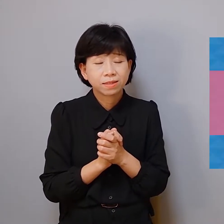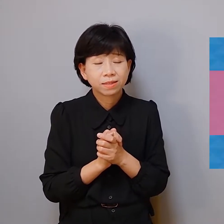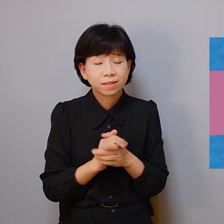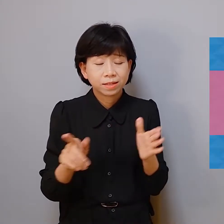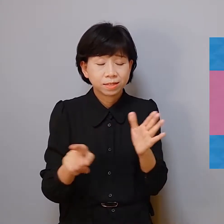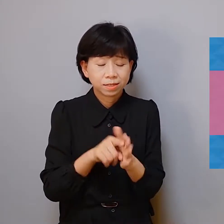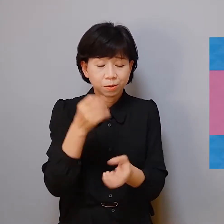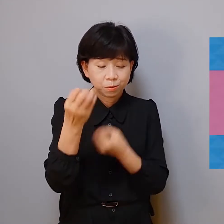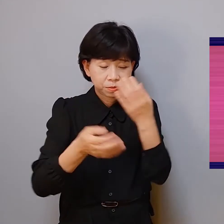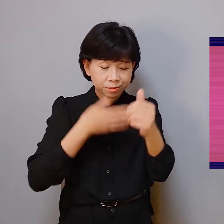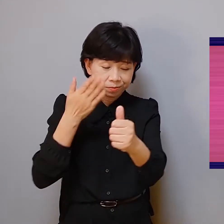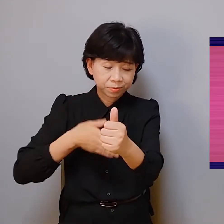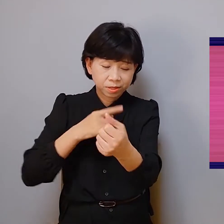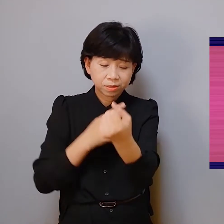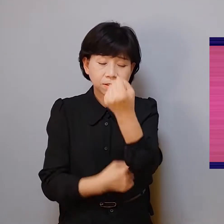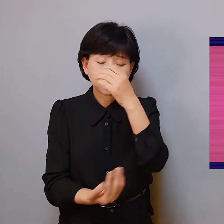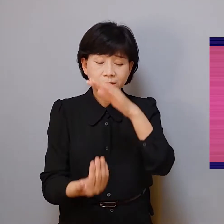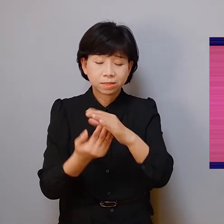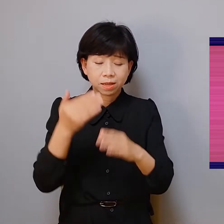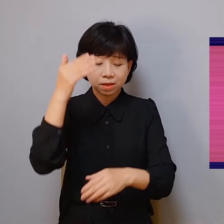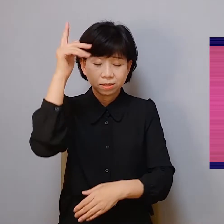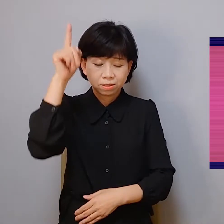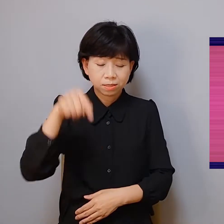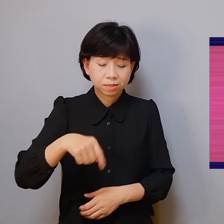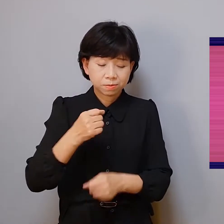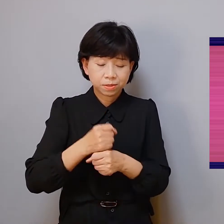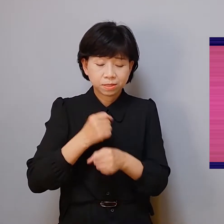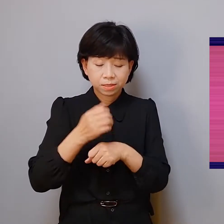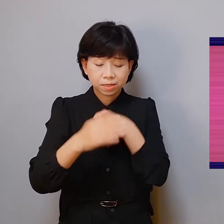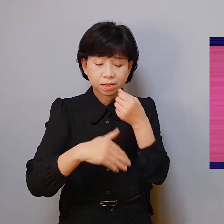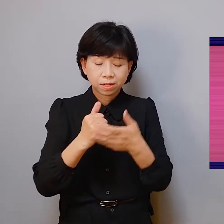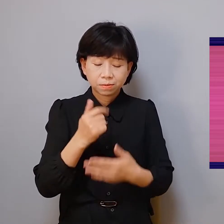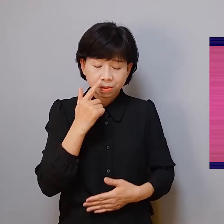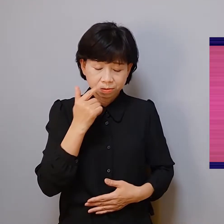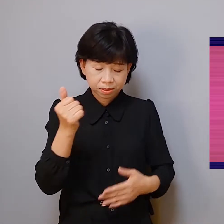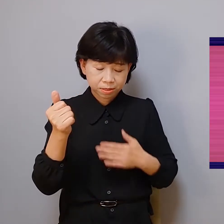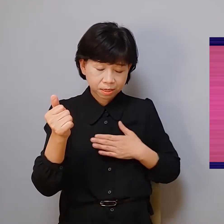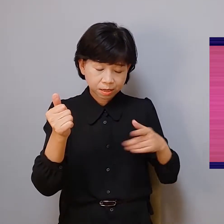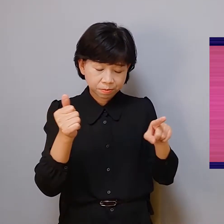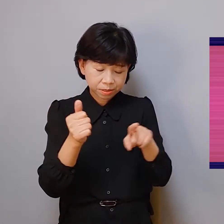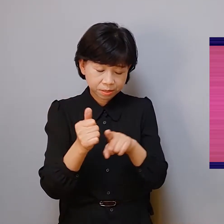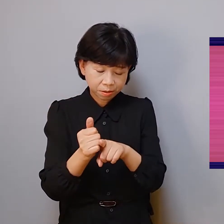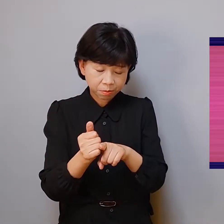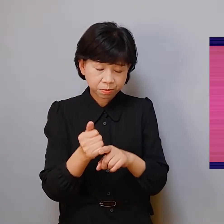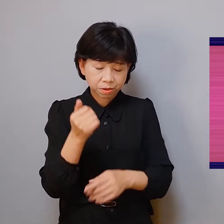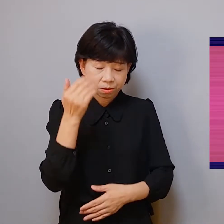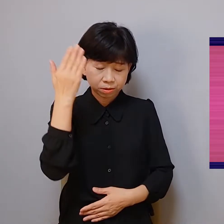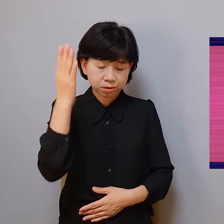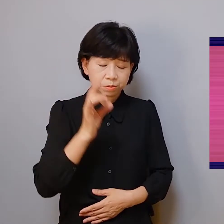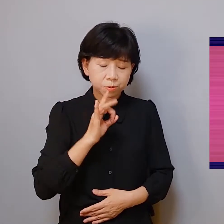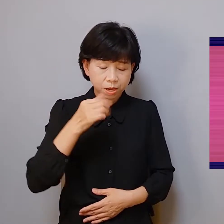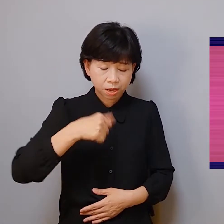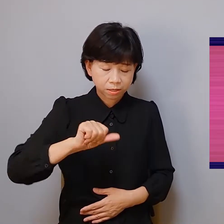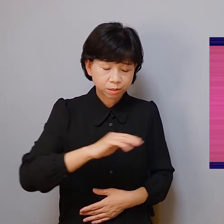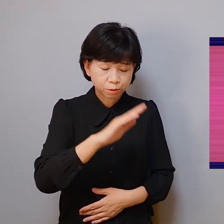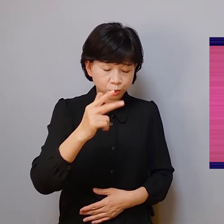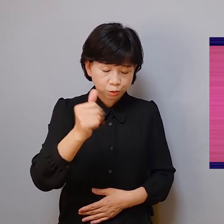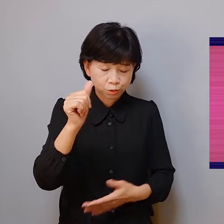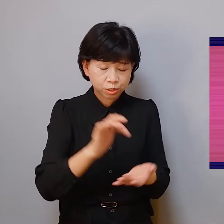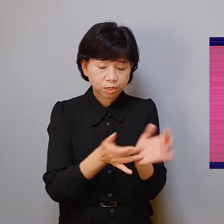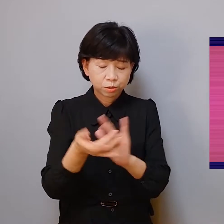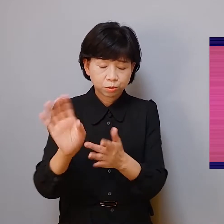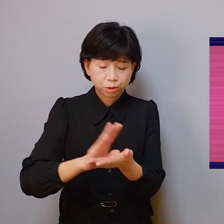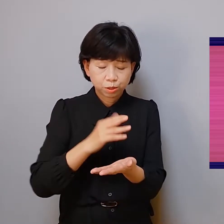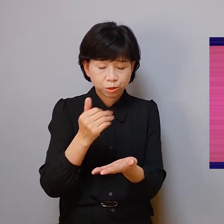아멘. 신앙 고백드립니다. 전능하사 천지를 만드신 하나님 아버지를 내가 믿사오며 그 외아들 우리